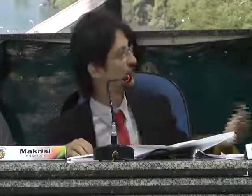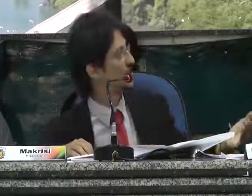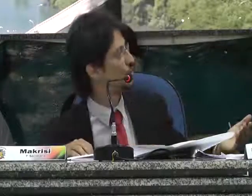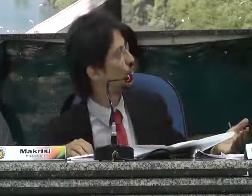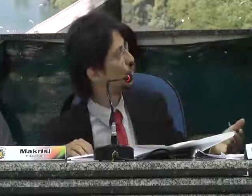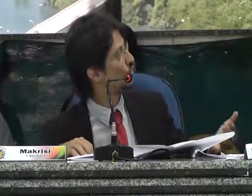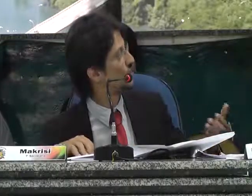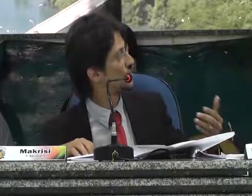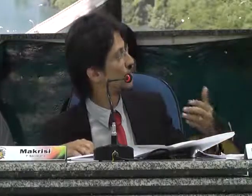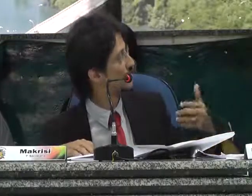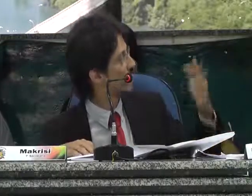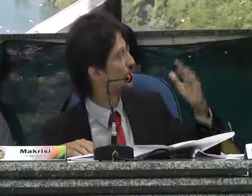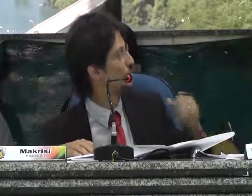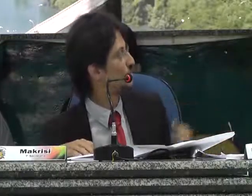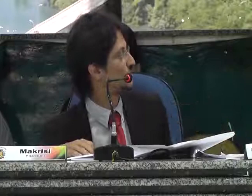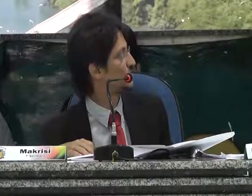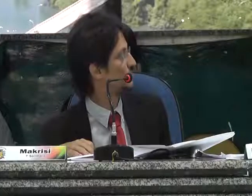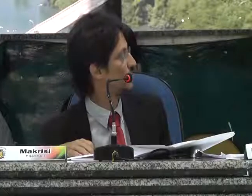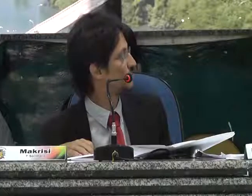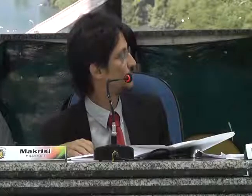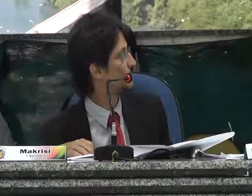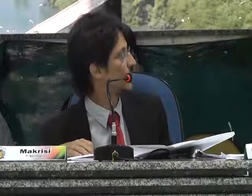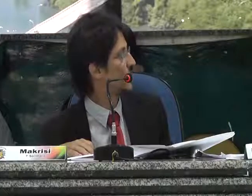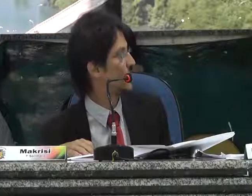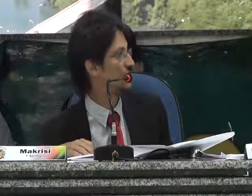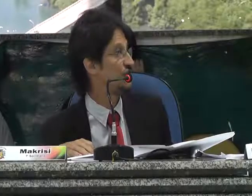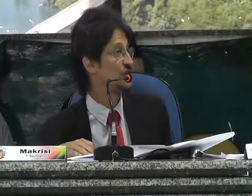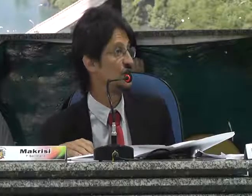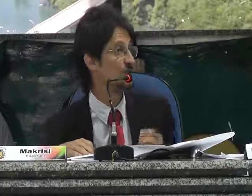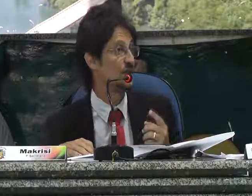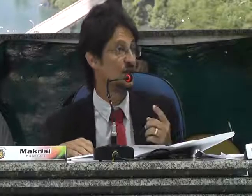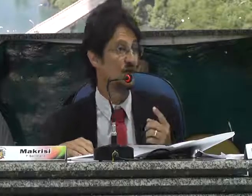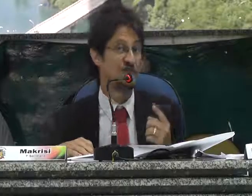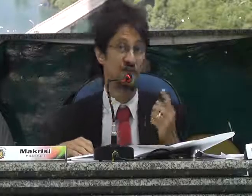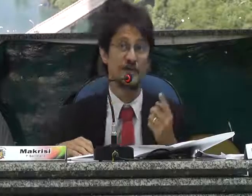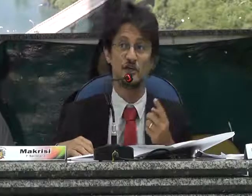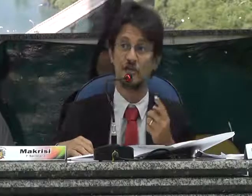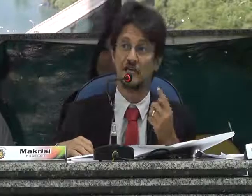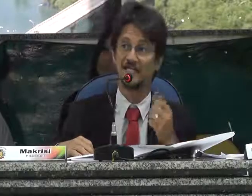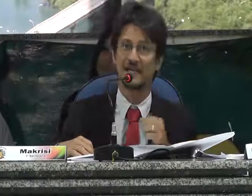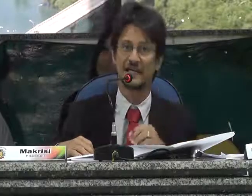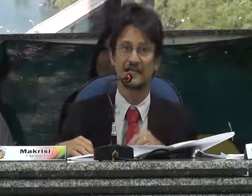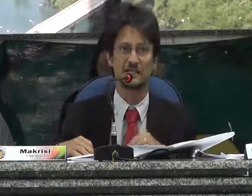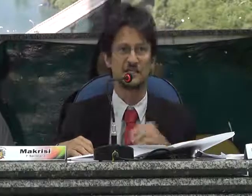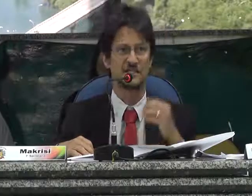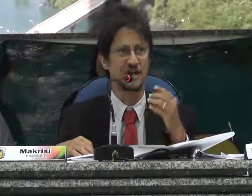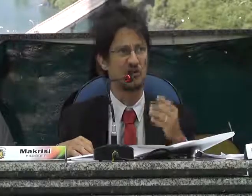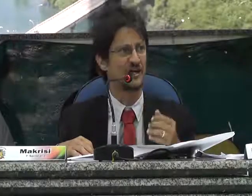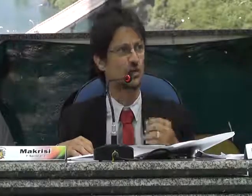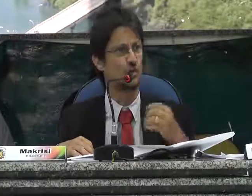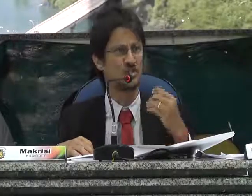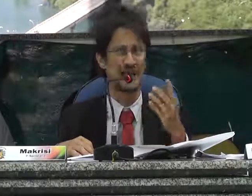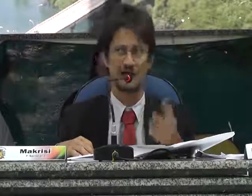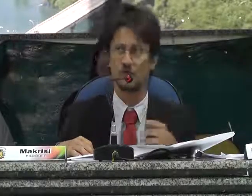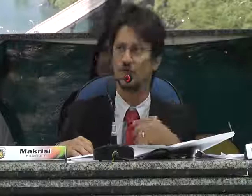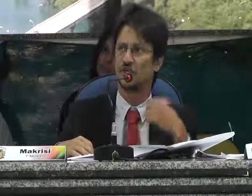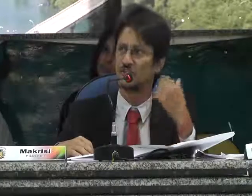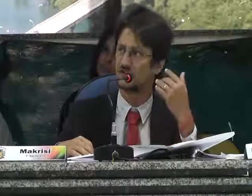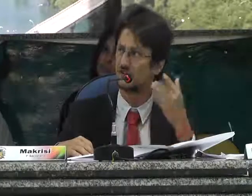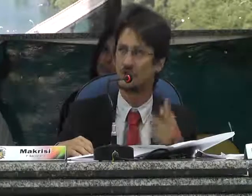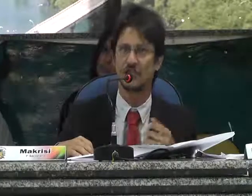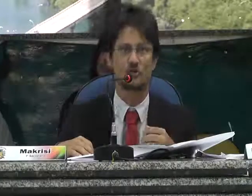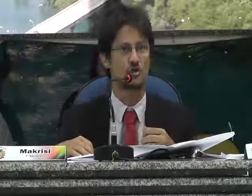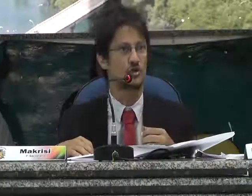dúvida, vereador Lucas, tinha ali mais de 1.000 pessoas, e veio lideranças de Salvador, de